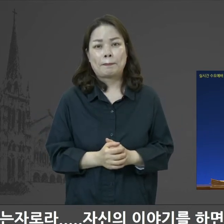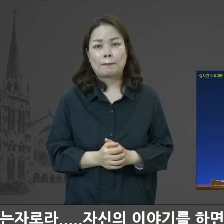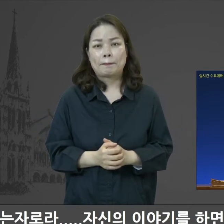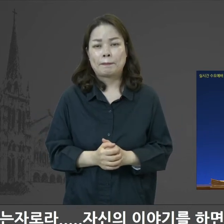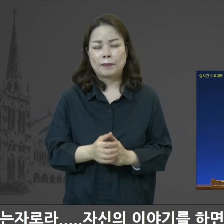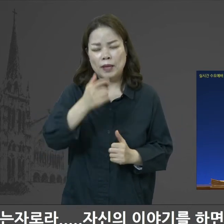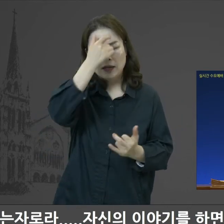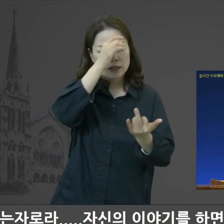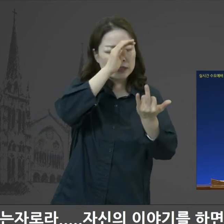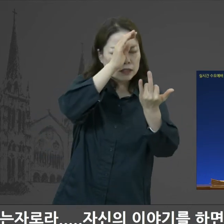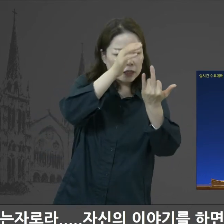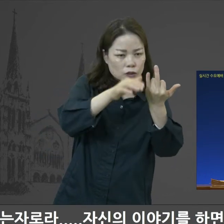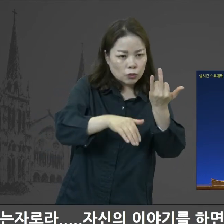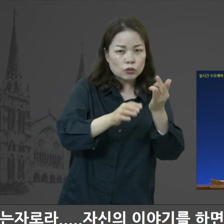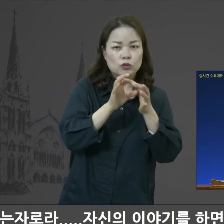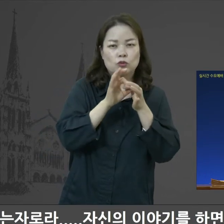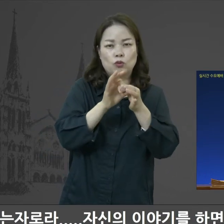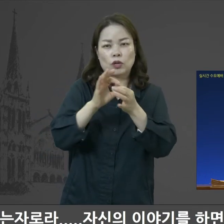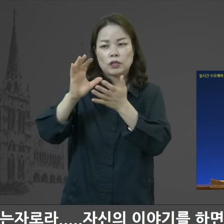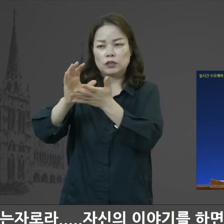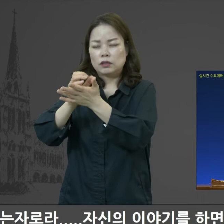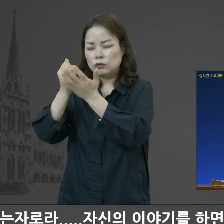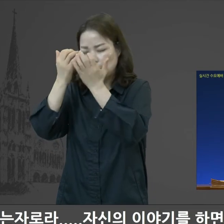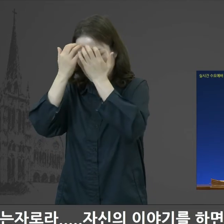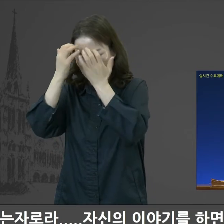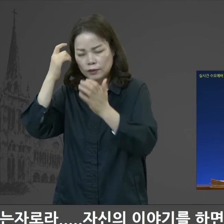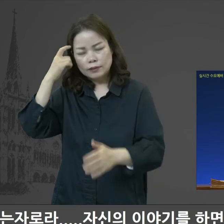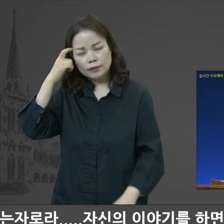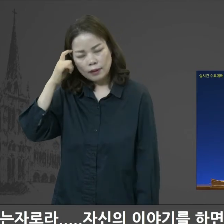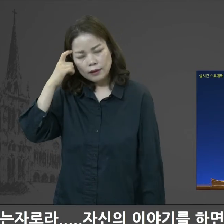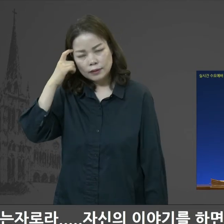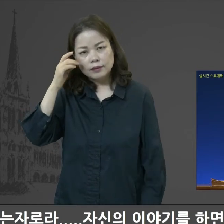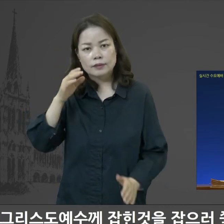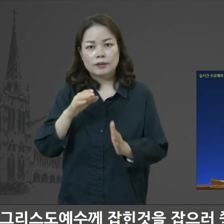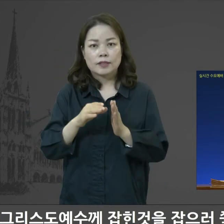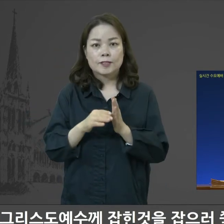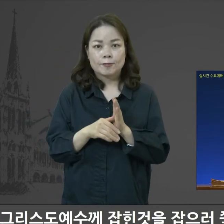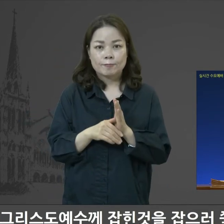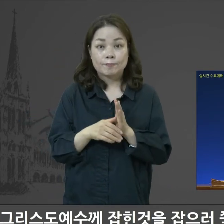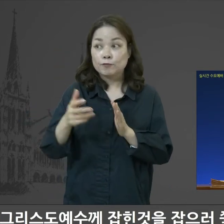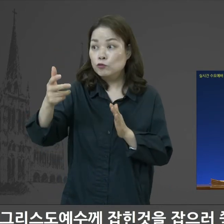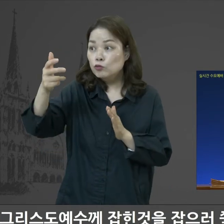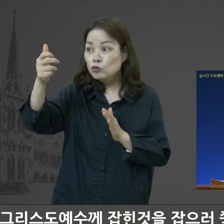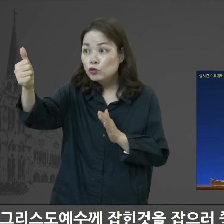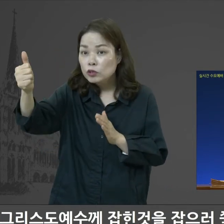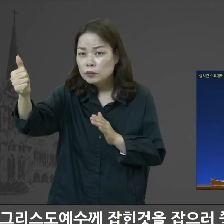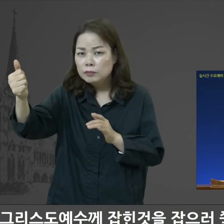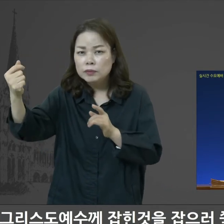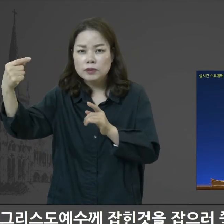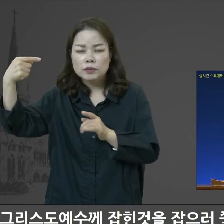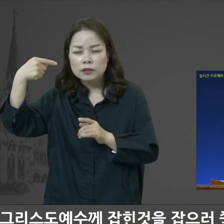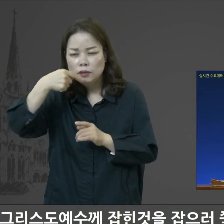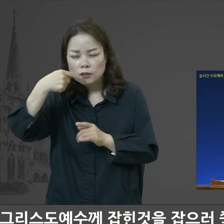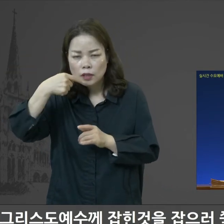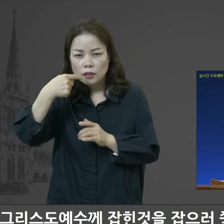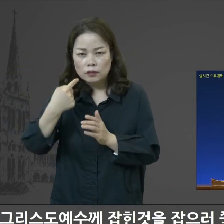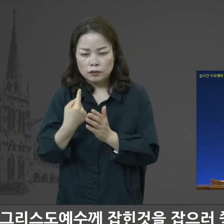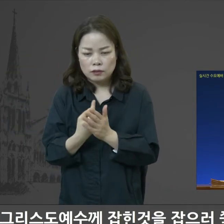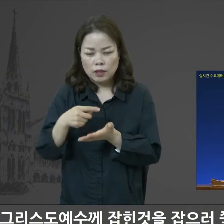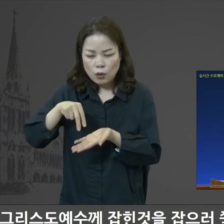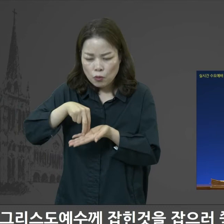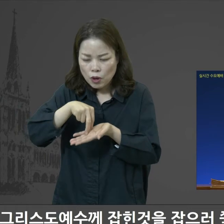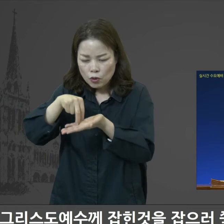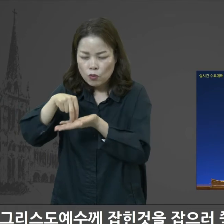겟세마네 기도를 통해서 그리스도의 고난을 묵상할 때 주님이 마주하신 철저한 외로움을 발견하게